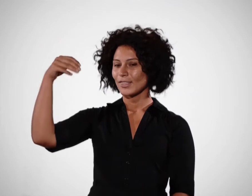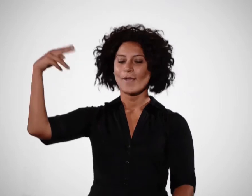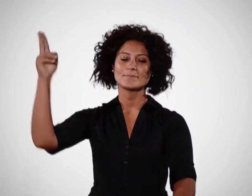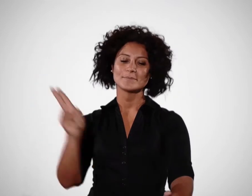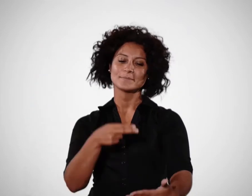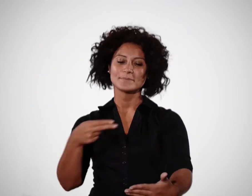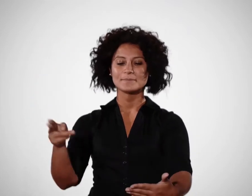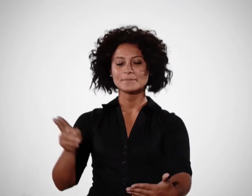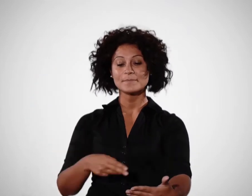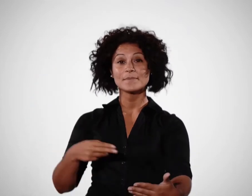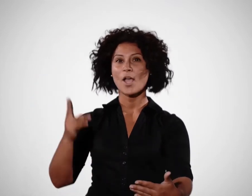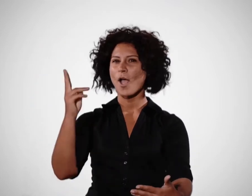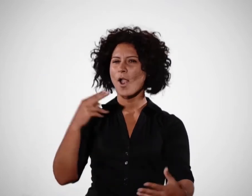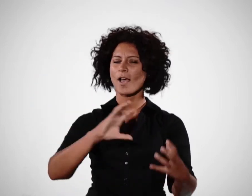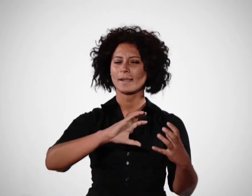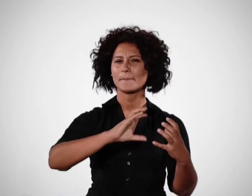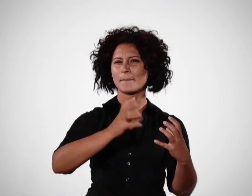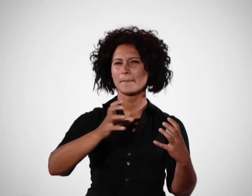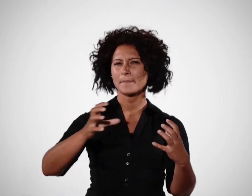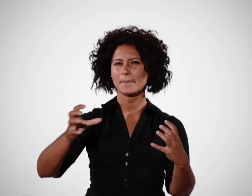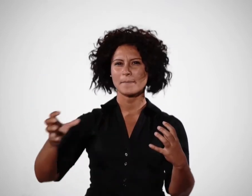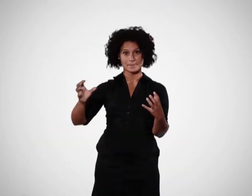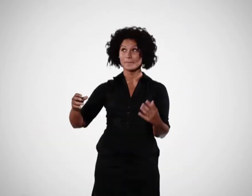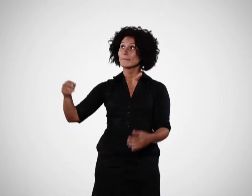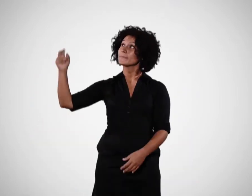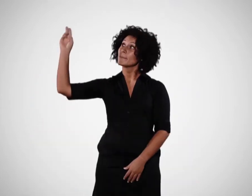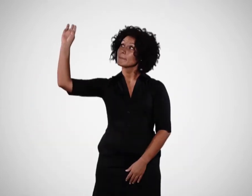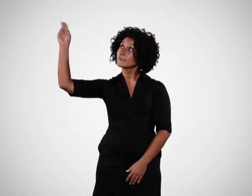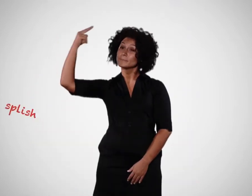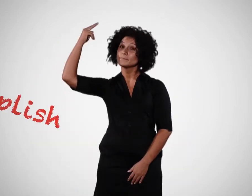Lindo Porcello fa un bel disegno colorato. Splish!